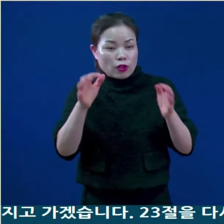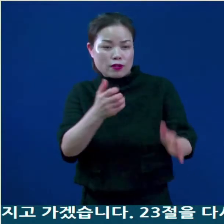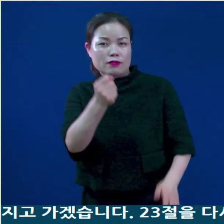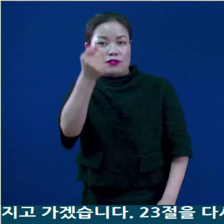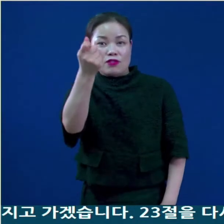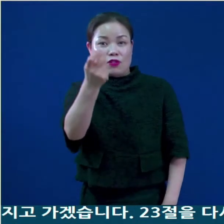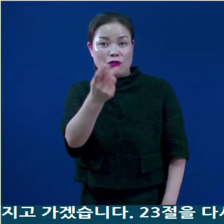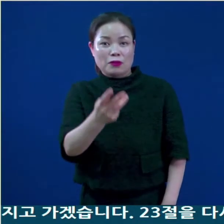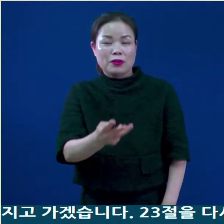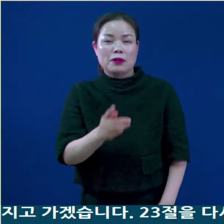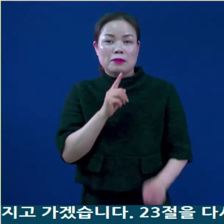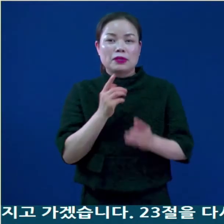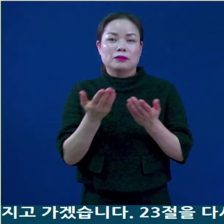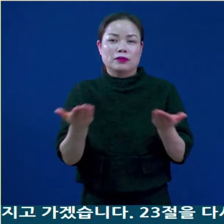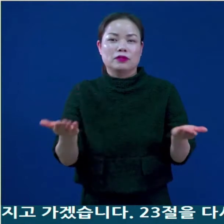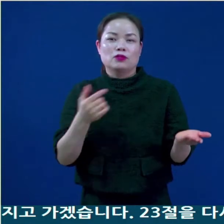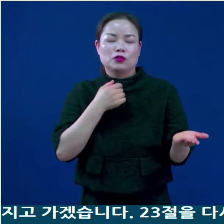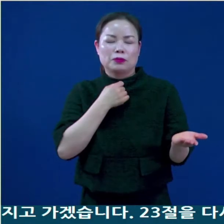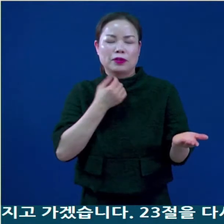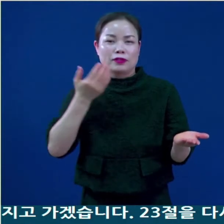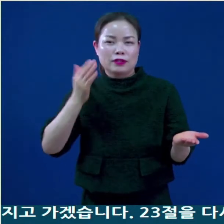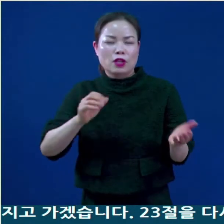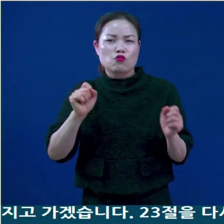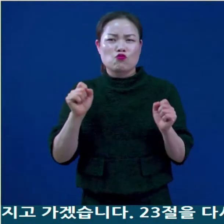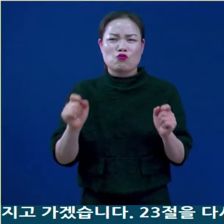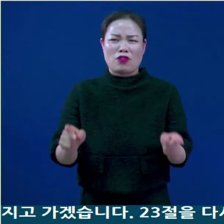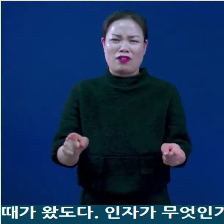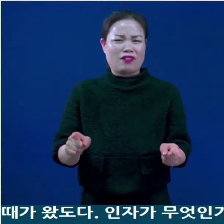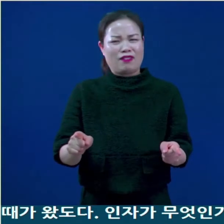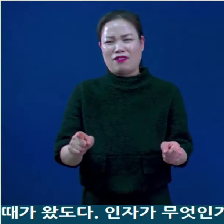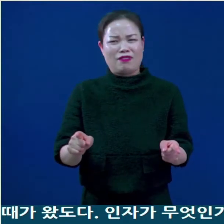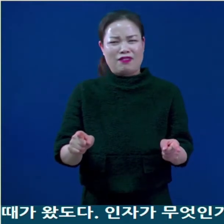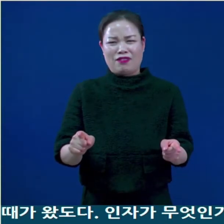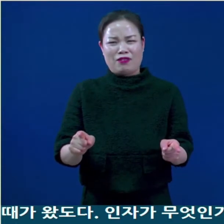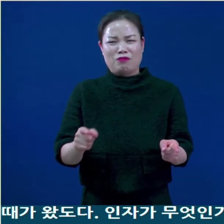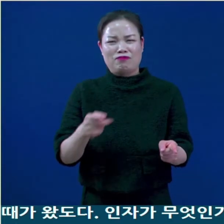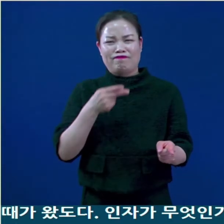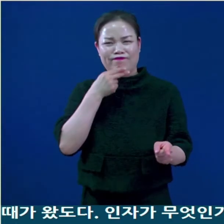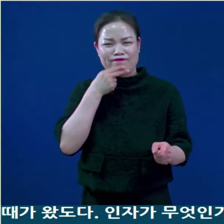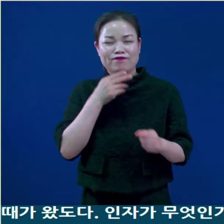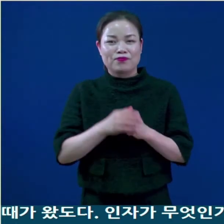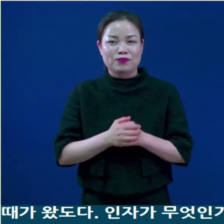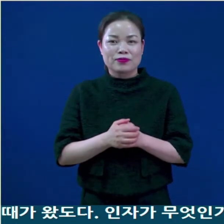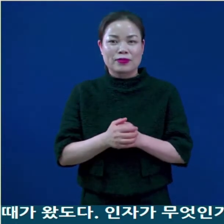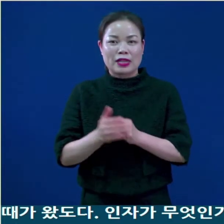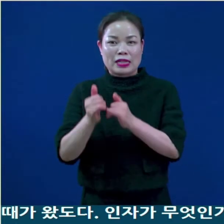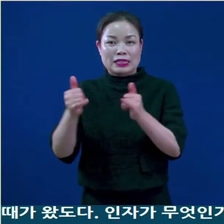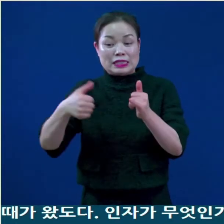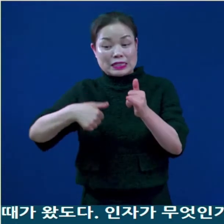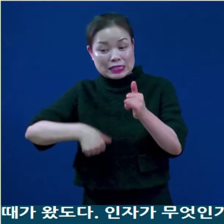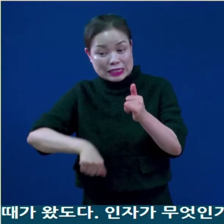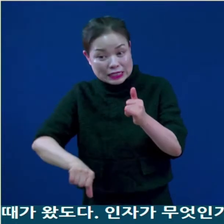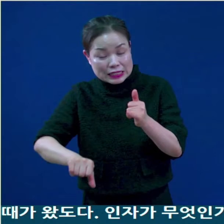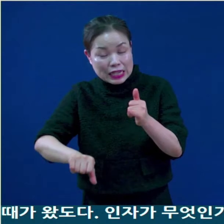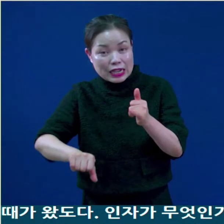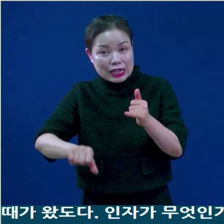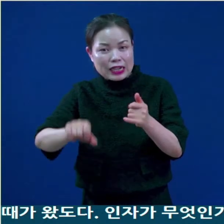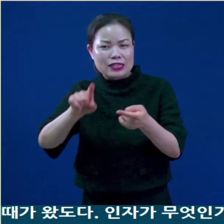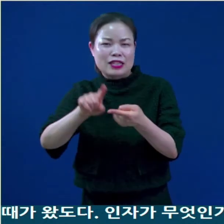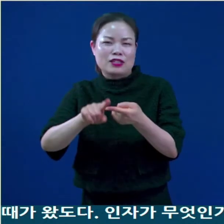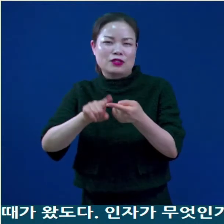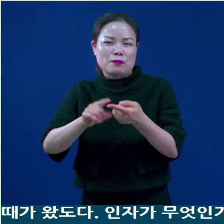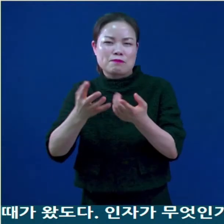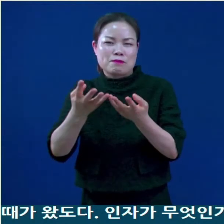번 좀 나누고 싶었지만 기회가 잘 되지 않았습니다. 그래서 이제 오늘 인자, 그것도 인자도 굉장히